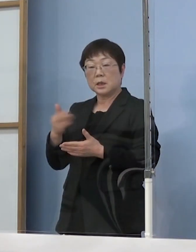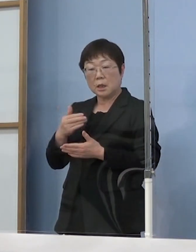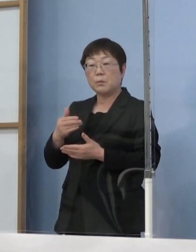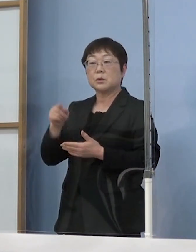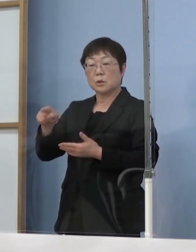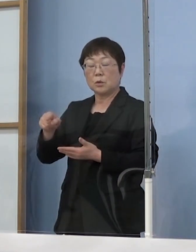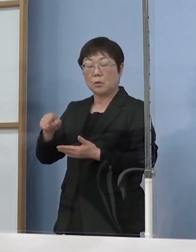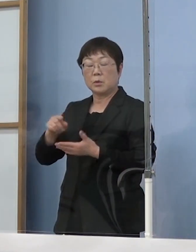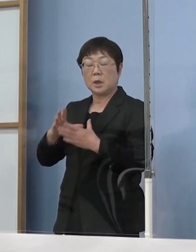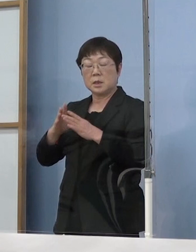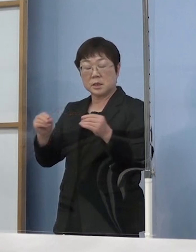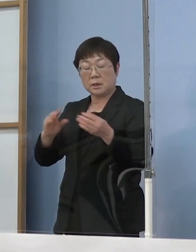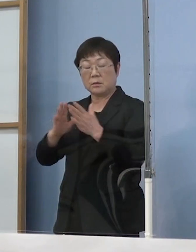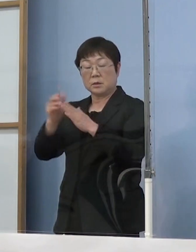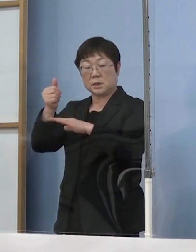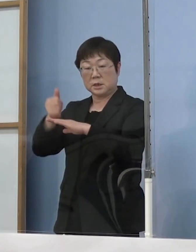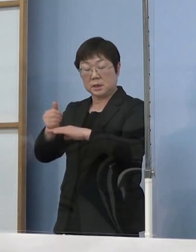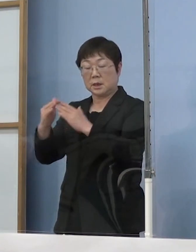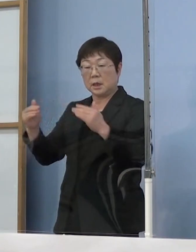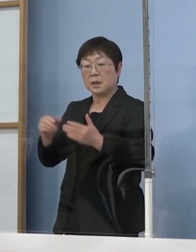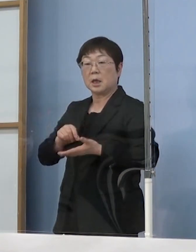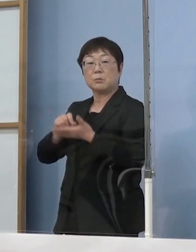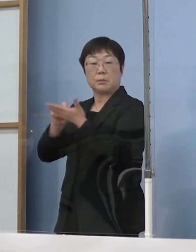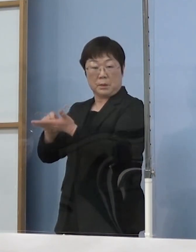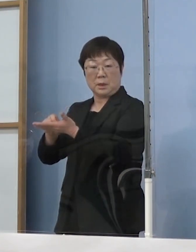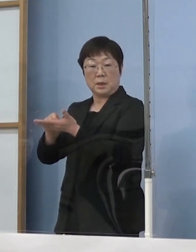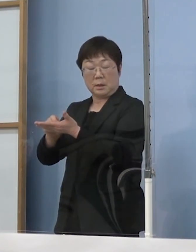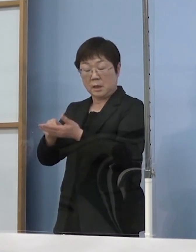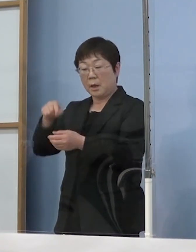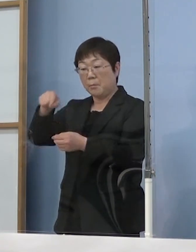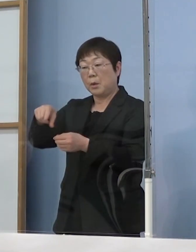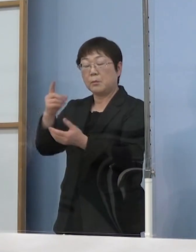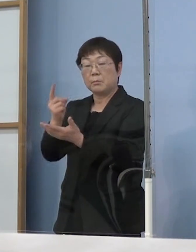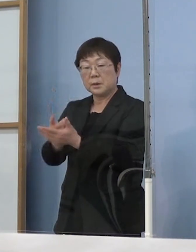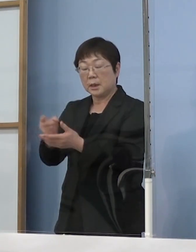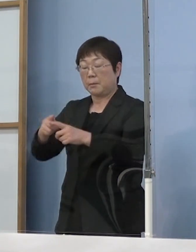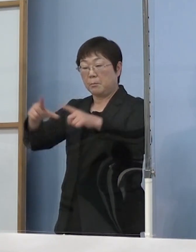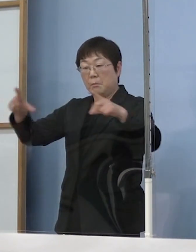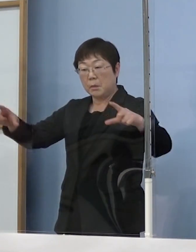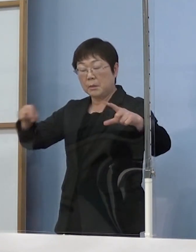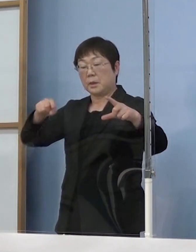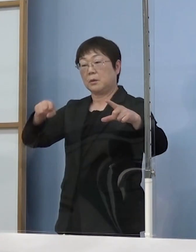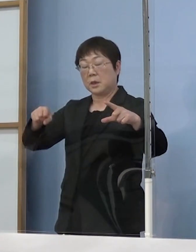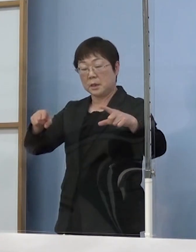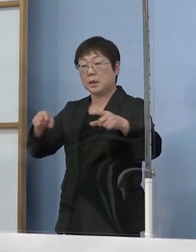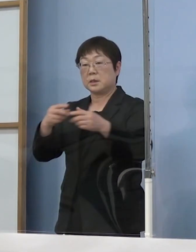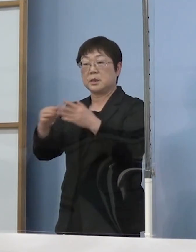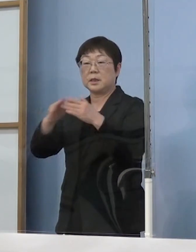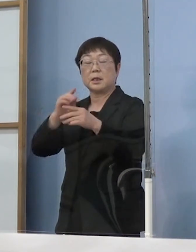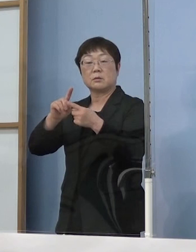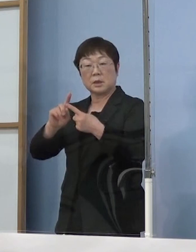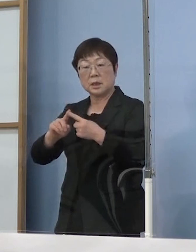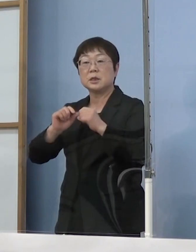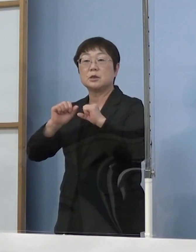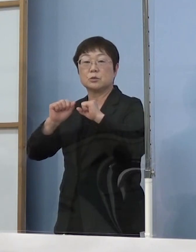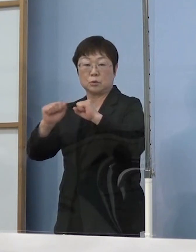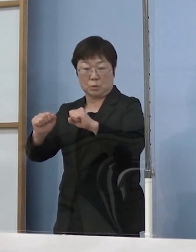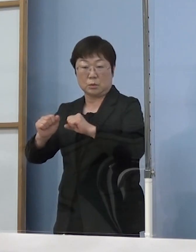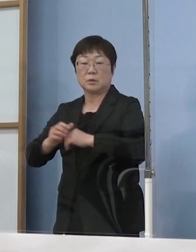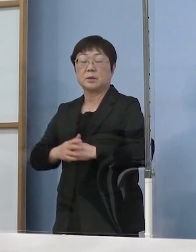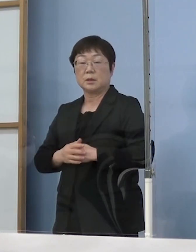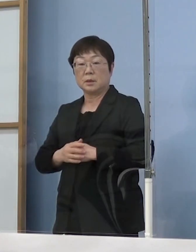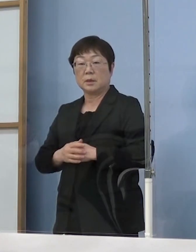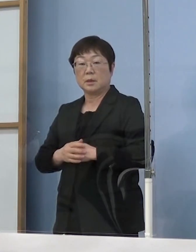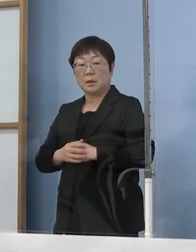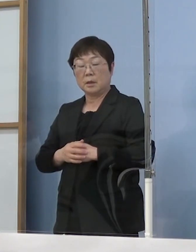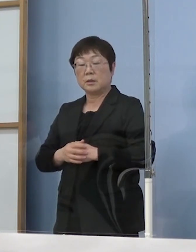見全国知事会から言ってますので、もう少し面的なモニタリングを戦略的にやっていこうと、まあ、そうした点を言い、今度は